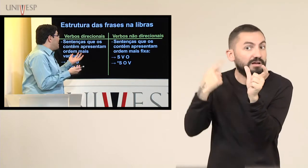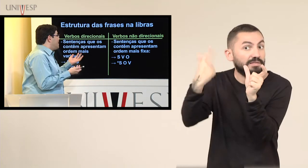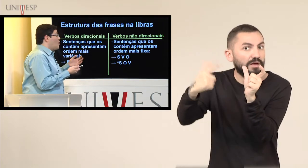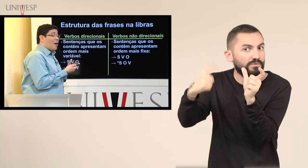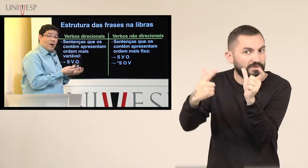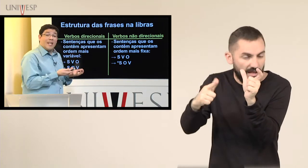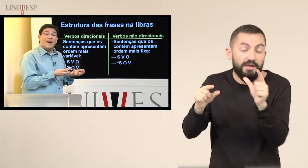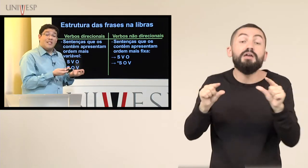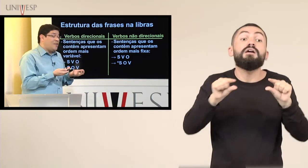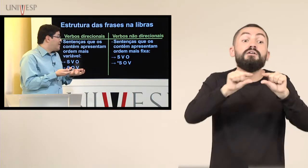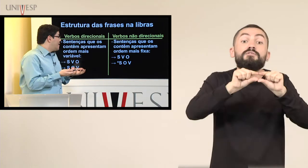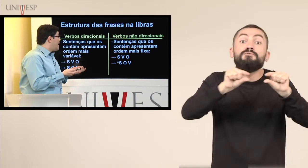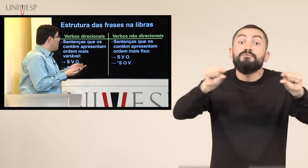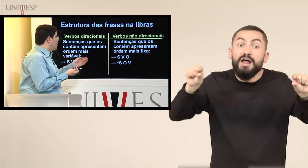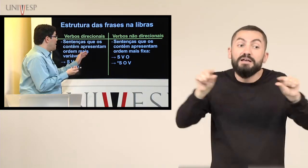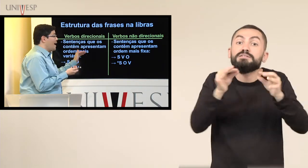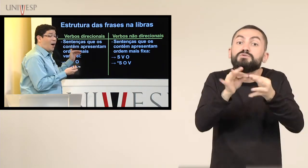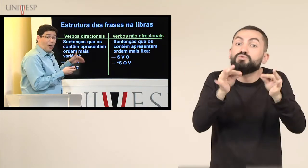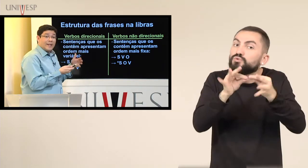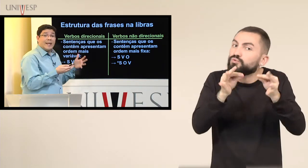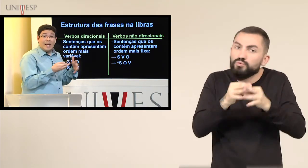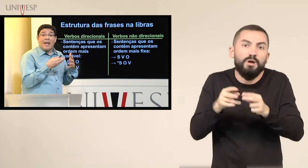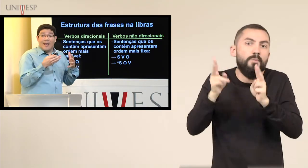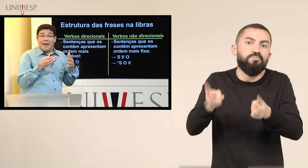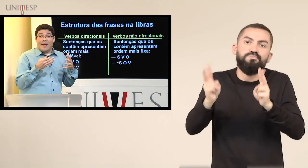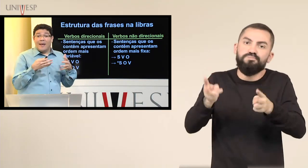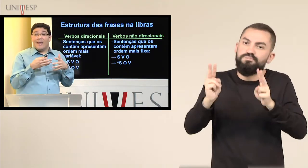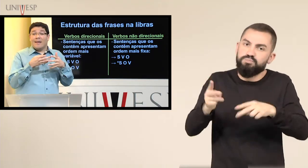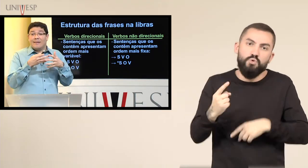vão apresentar uma ordem mais fixa, dado que a ordem